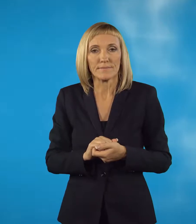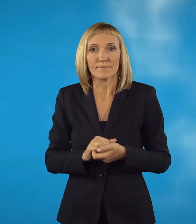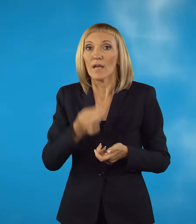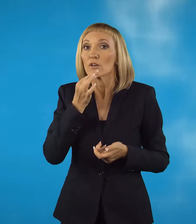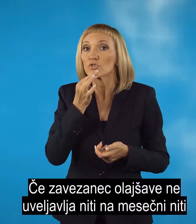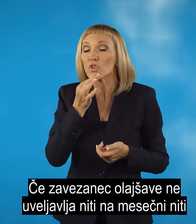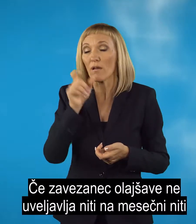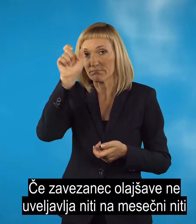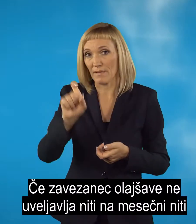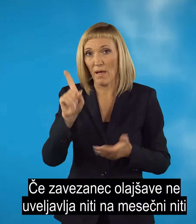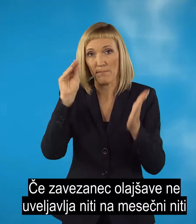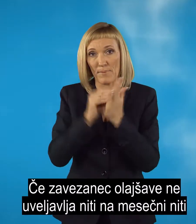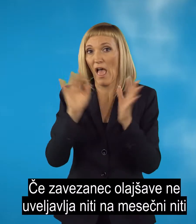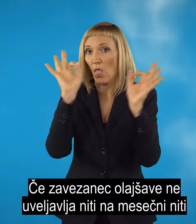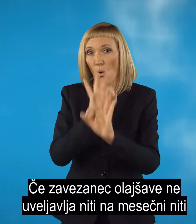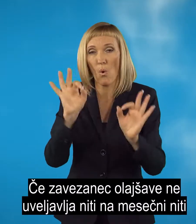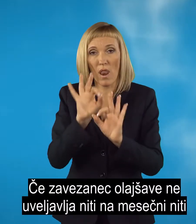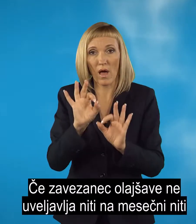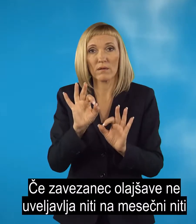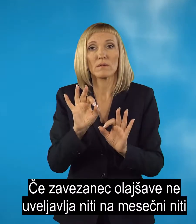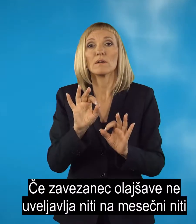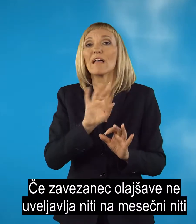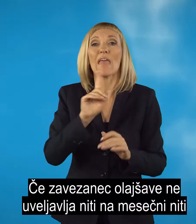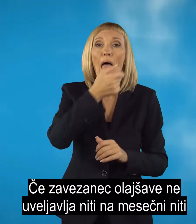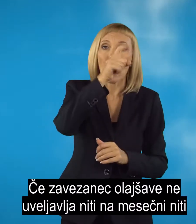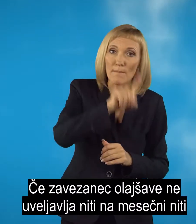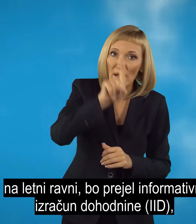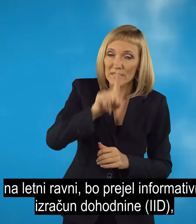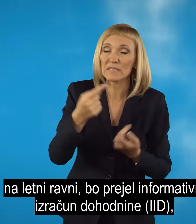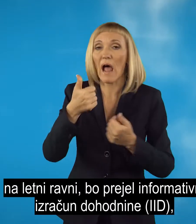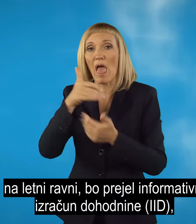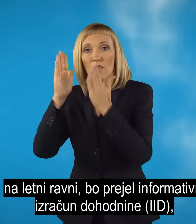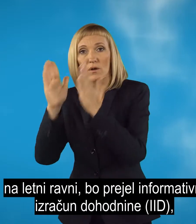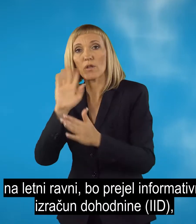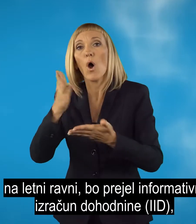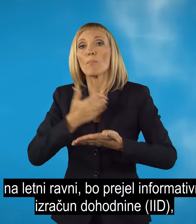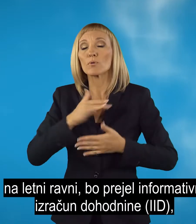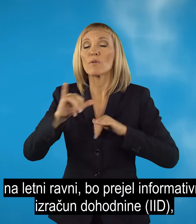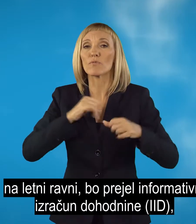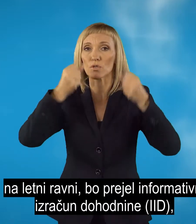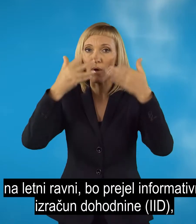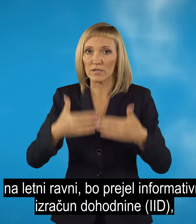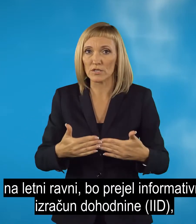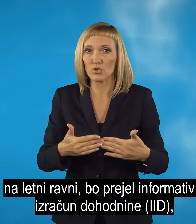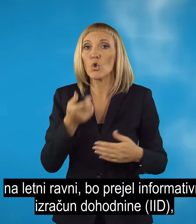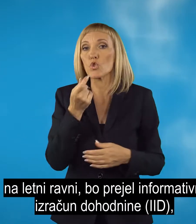Če zavezanec olajšave ne uveljavlja, niti na mesečni, niti na letni ravni, bo prejel informativni izračun